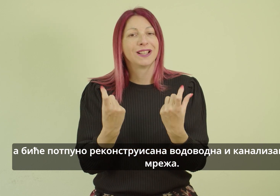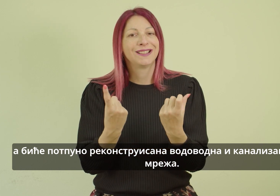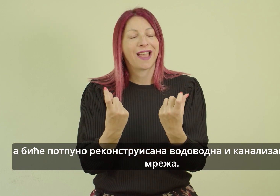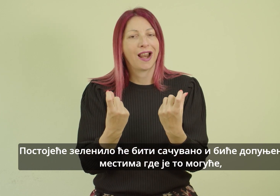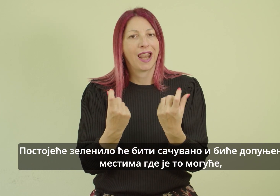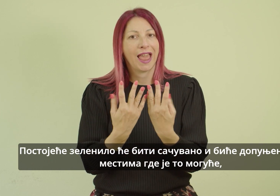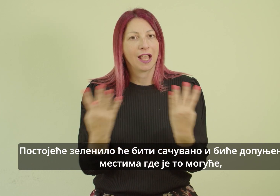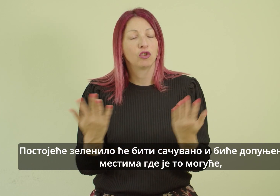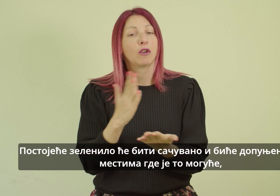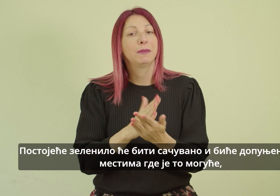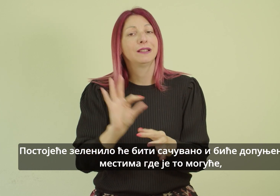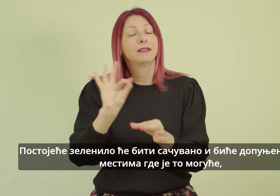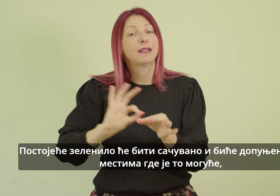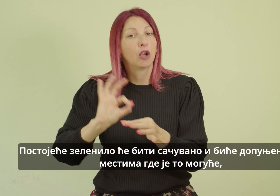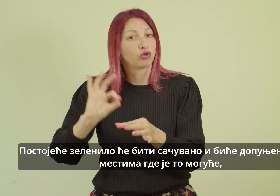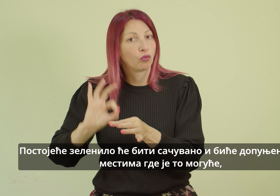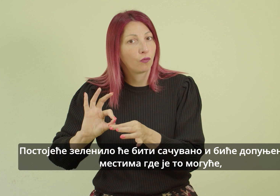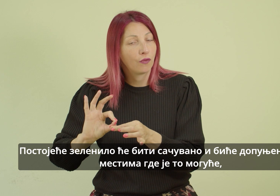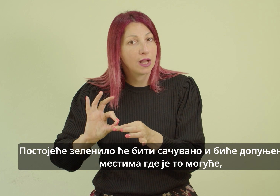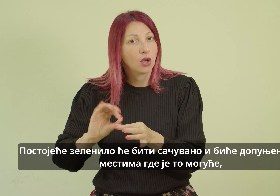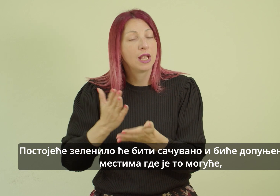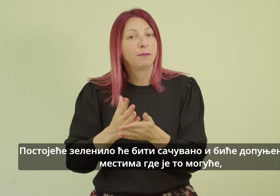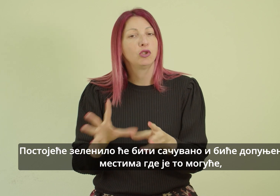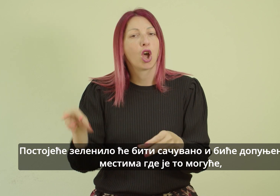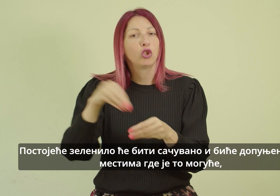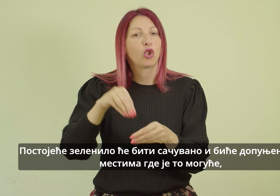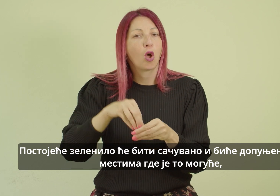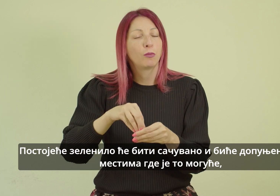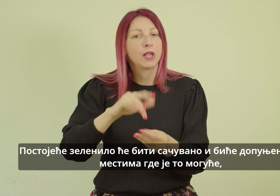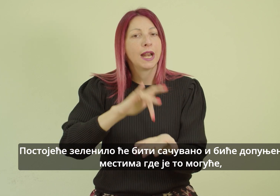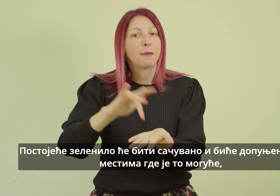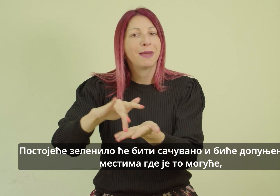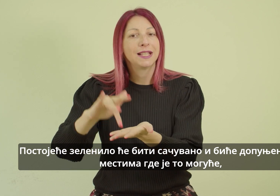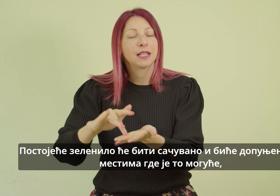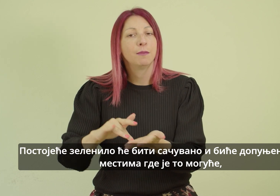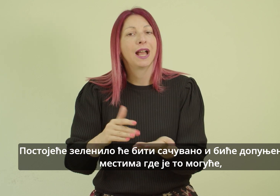Postojeće zelenilo će biti sačuvano i bit će dopunjeno na mestima gde je to moguće,